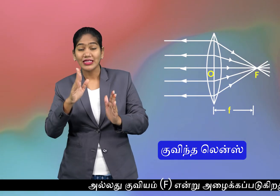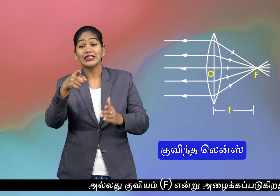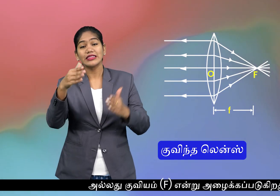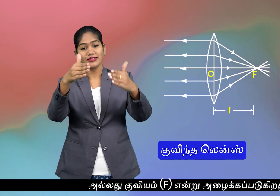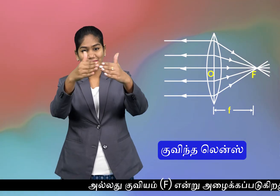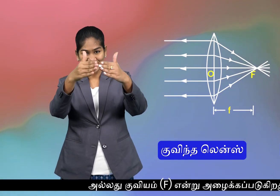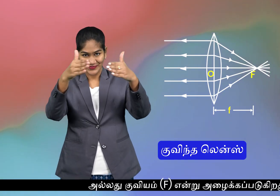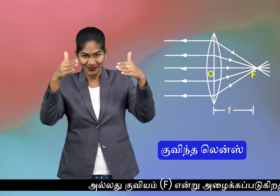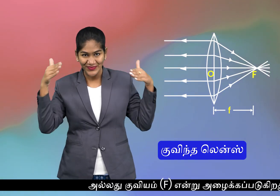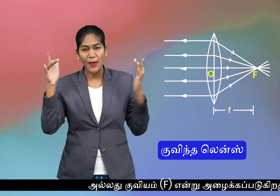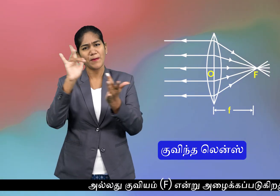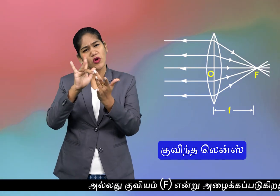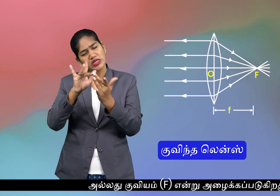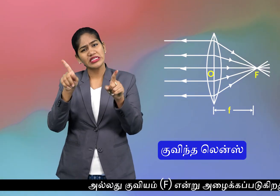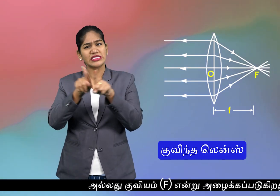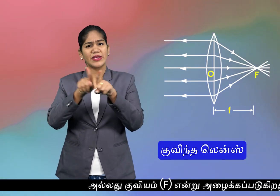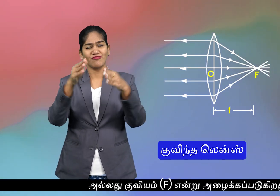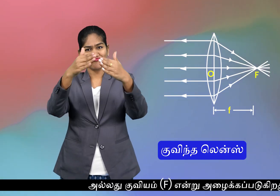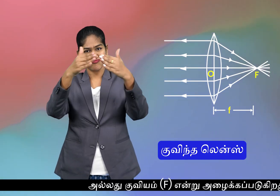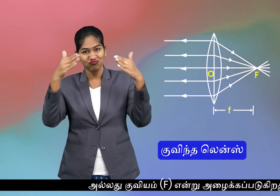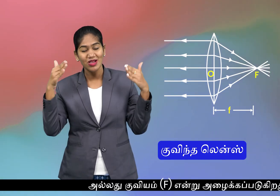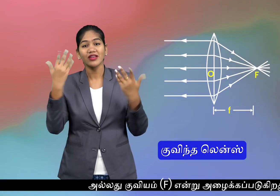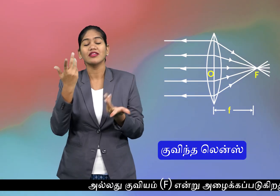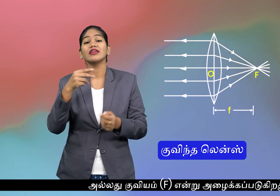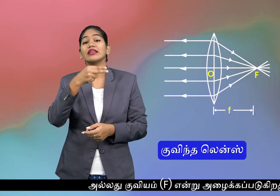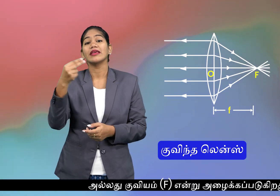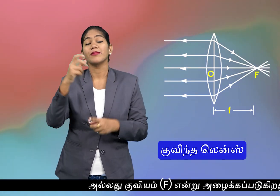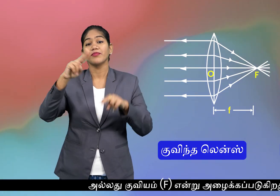அல்லது குவியம் அதாவது எஃப் என்று அழைக்கப்படுகிறது.